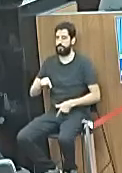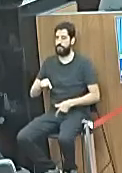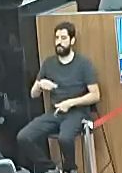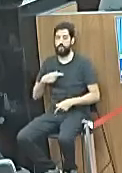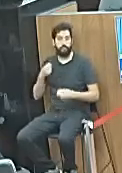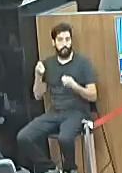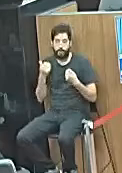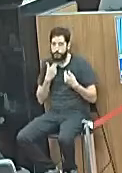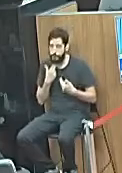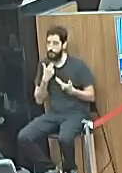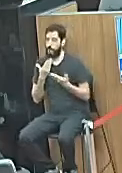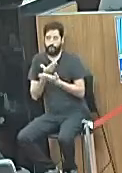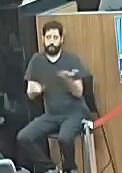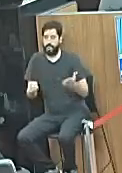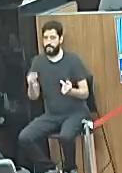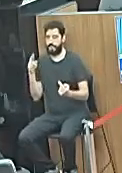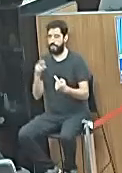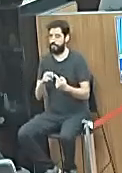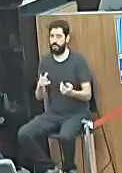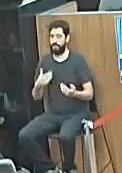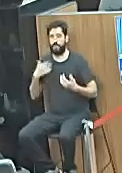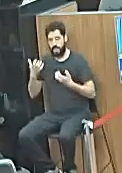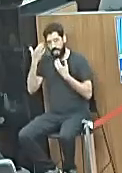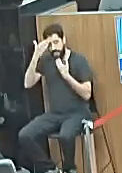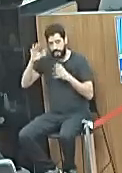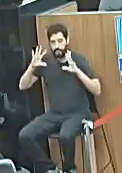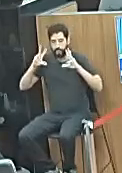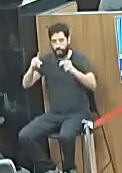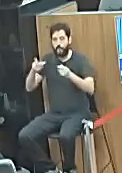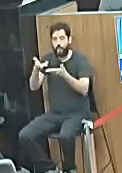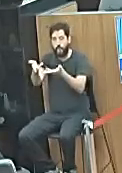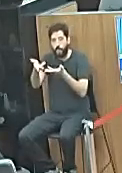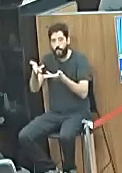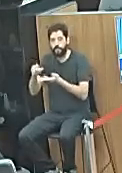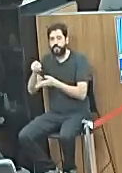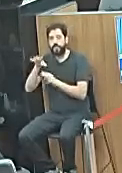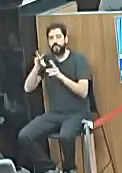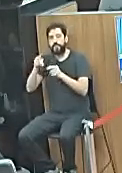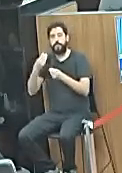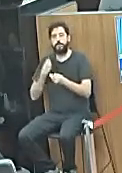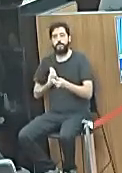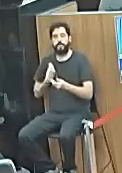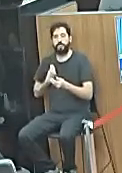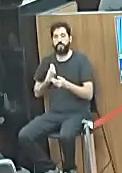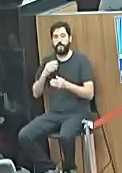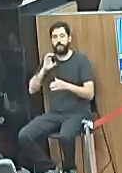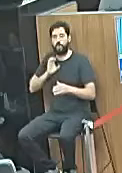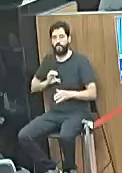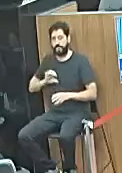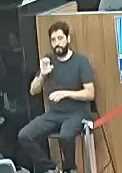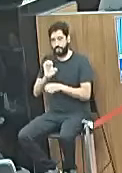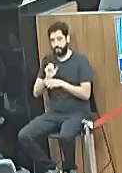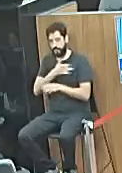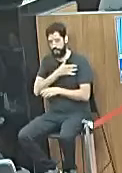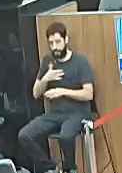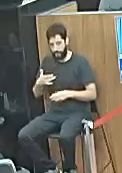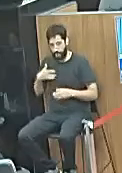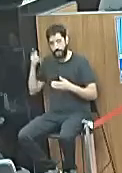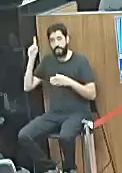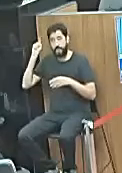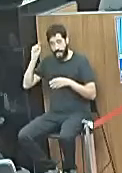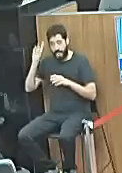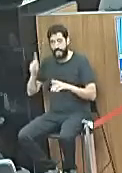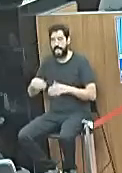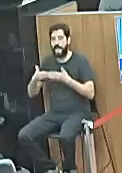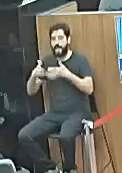então queremos agradecer a todos convidamos também a todos a participar do conselho estadual de saúde é um espaço aberto para todos